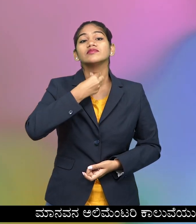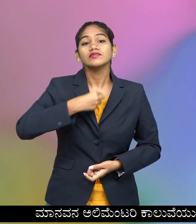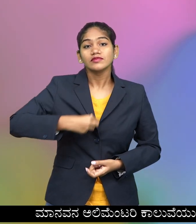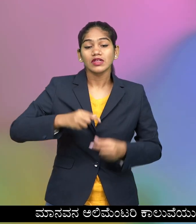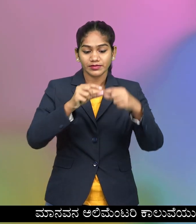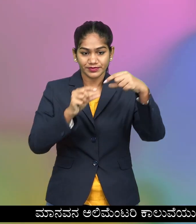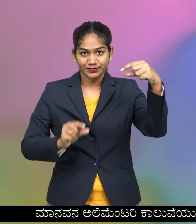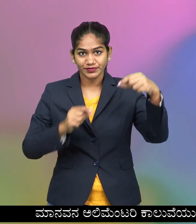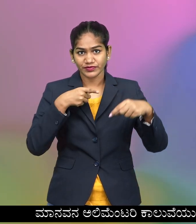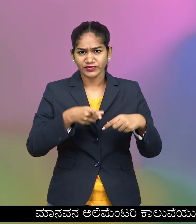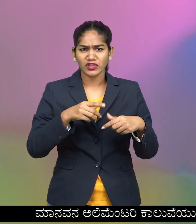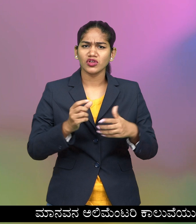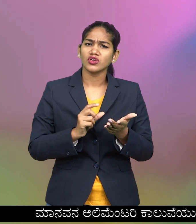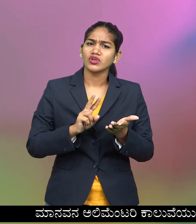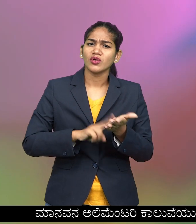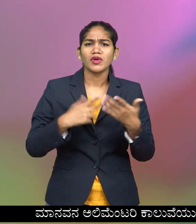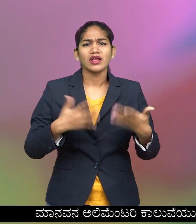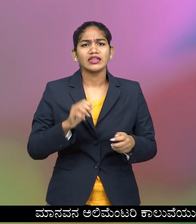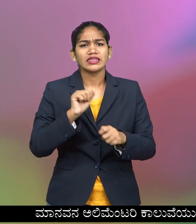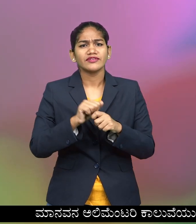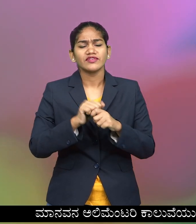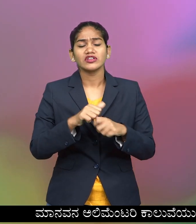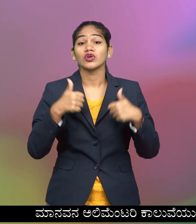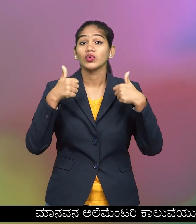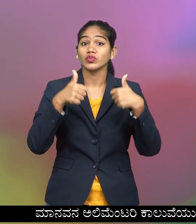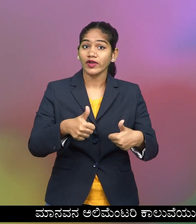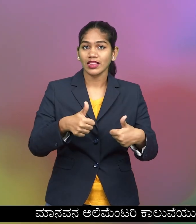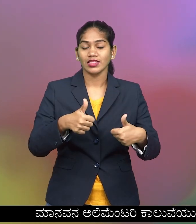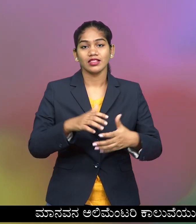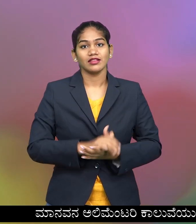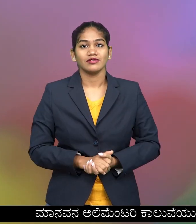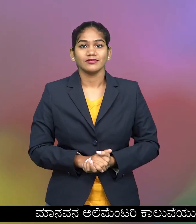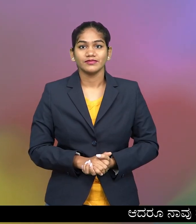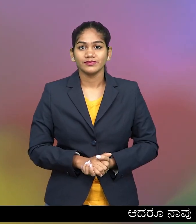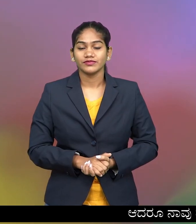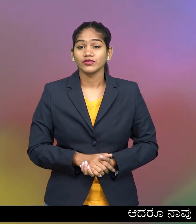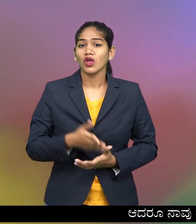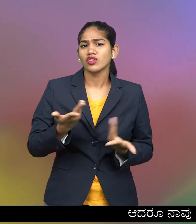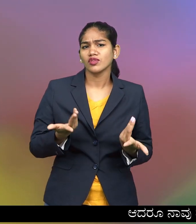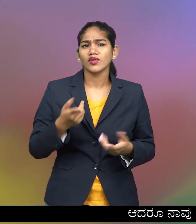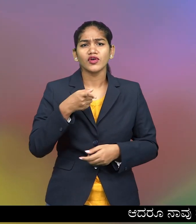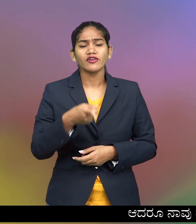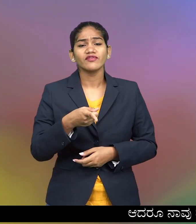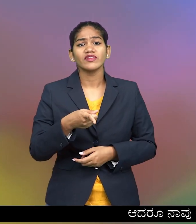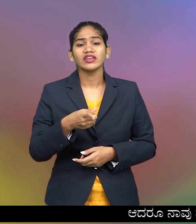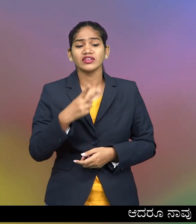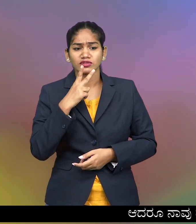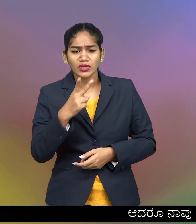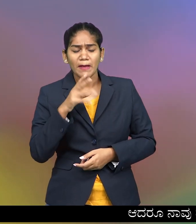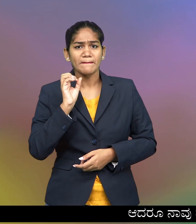ಸಾಮಾನ್ಯವಾಗಿ ಉತ್ತಮವಾಗಿ ಕಾರ್ಯನಿರ್ವಹಿಸುತ್ತದೆ. ಆದರೂ ನಾವು ಹೆಚ್ಚು ತಿನ್ನುವ ಮೂಲಕ